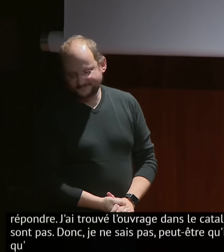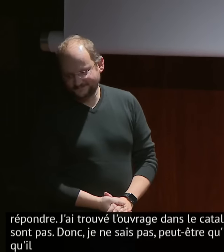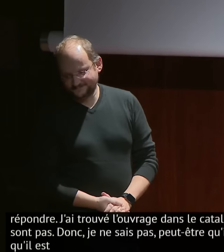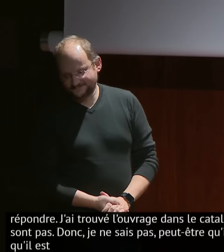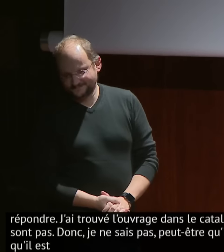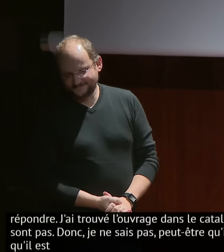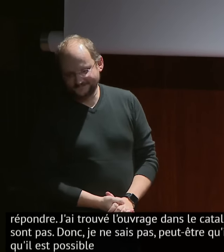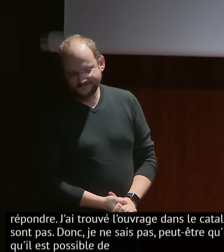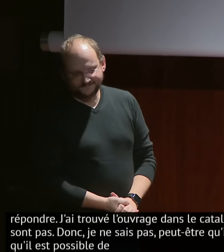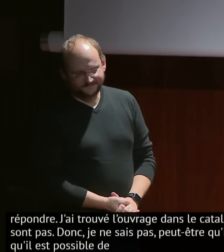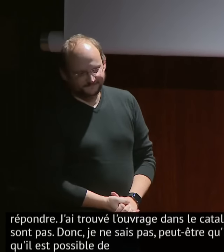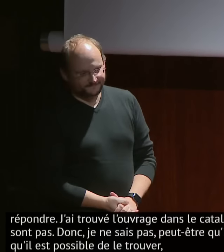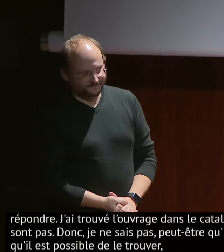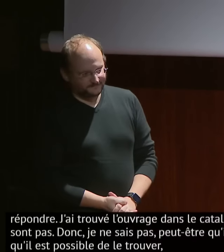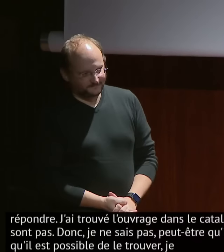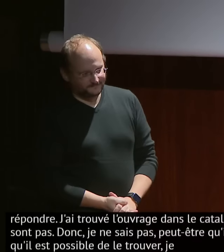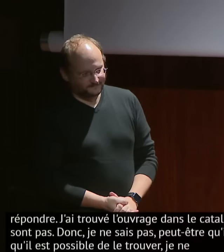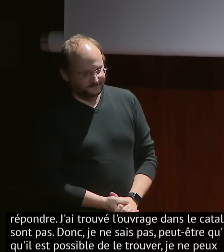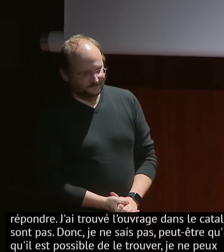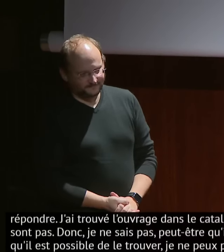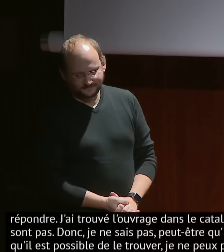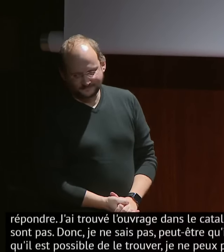vous répondre à ça.